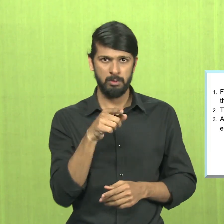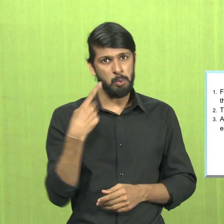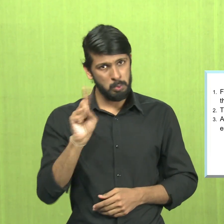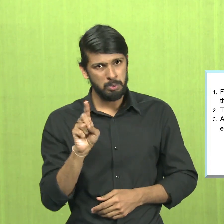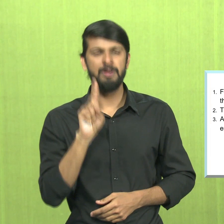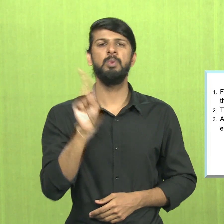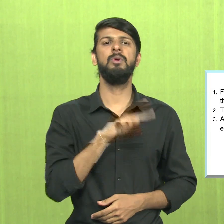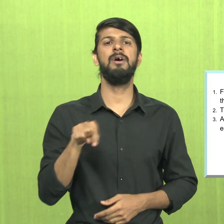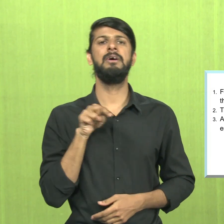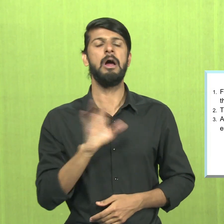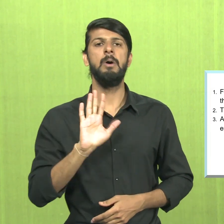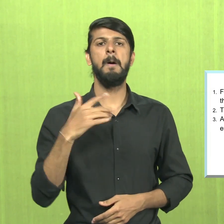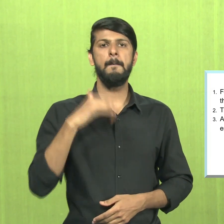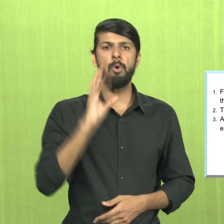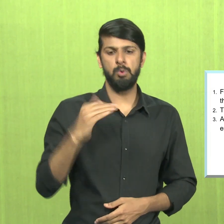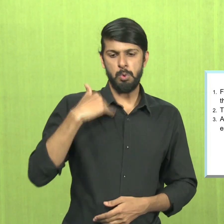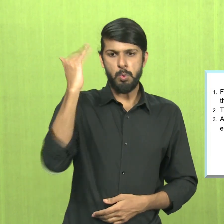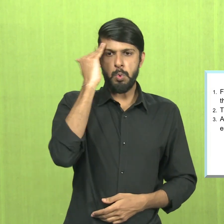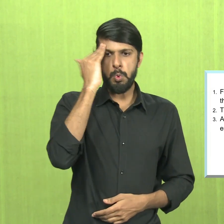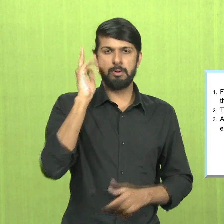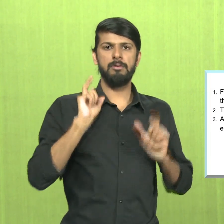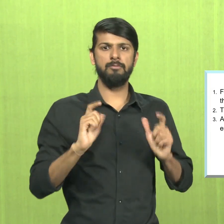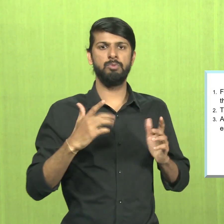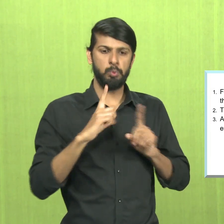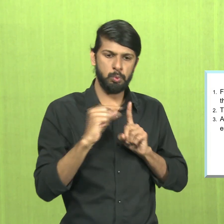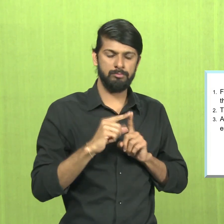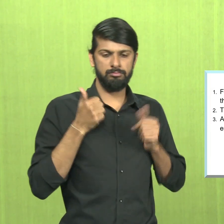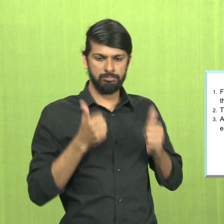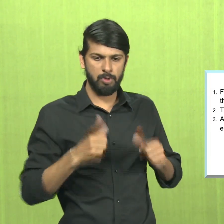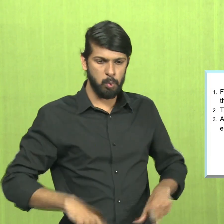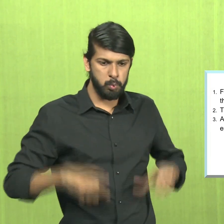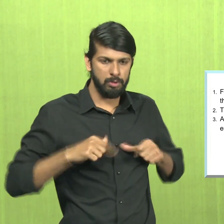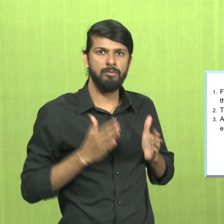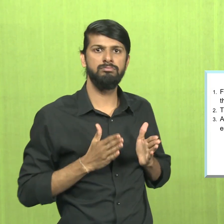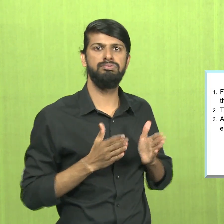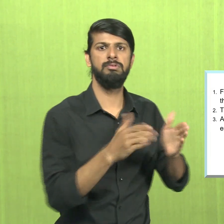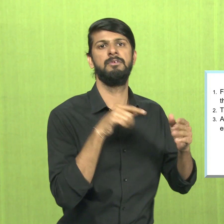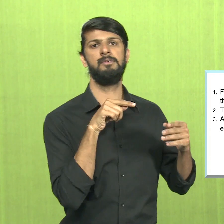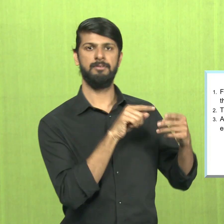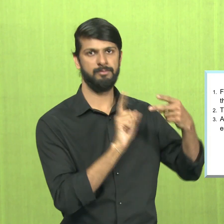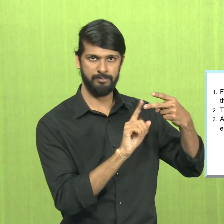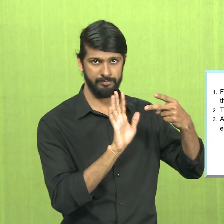कैन हैक इनटू ए टीम सिस्टम सेंट एक माननीय सदस्य नॉलेज बट इज दैट राइट नॉलेज